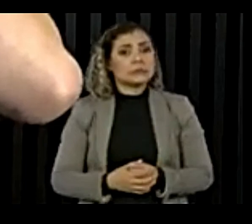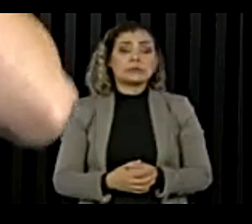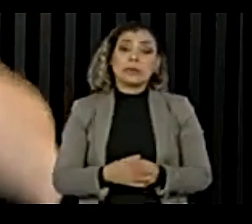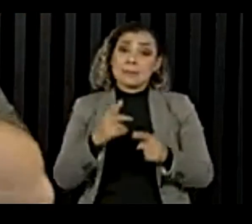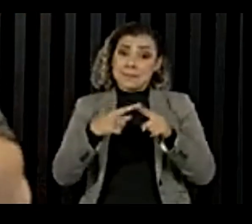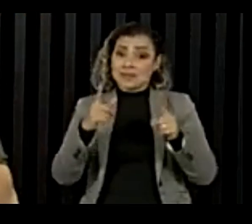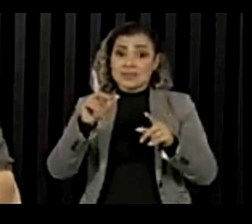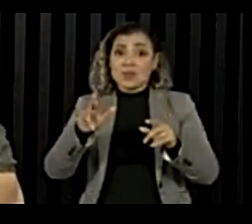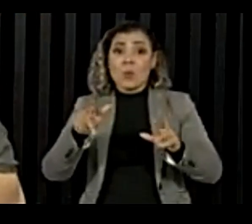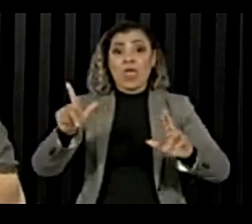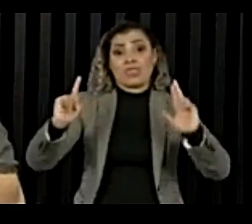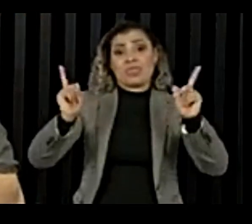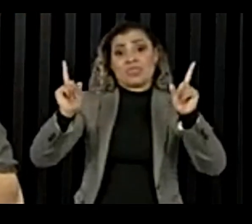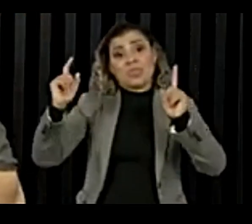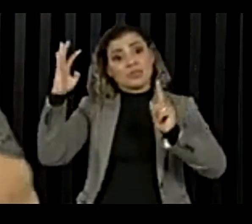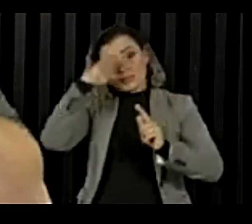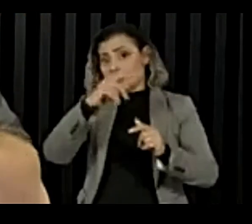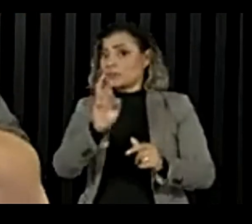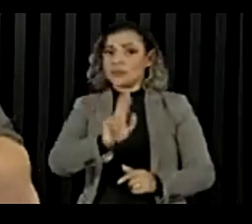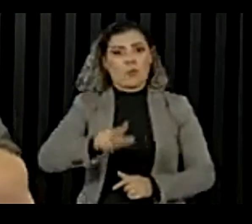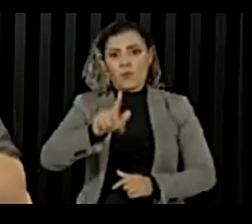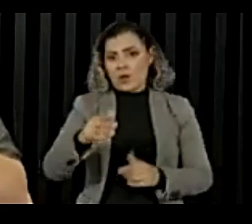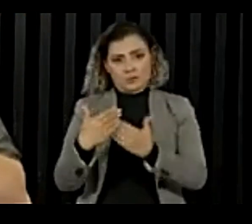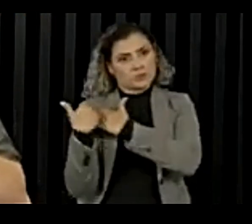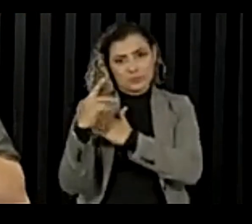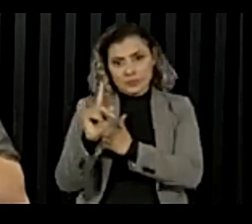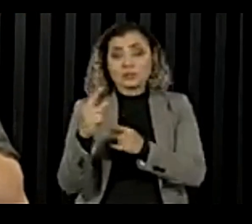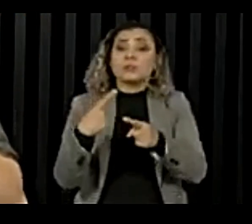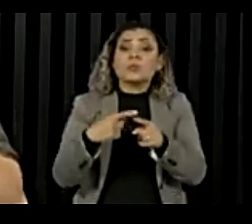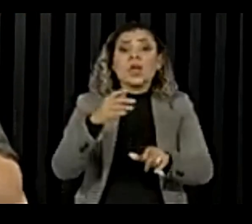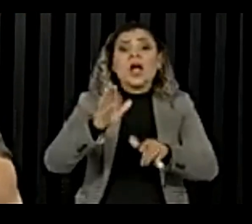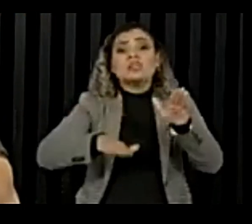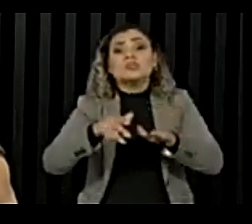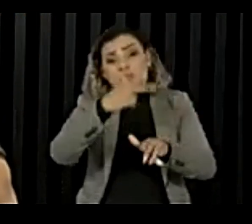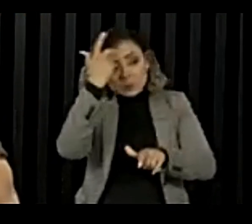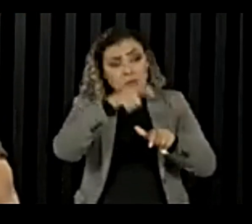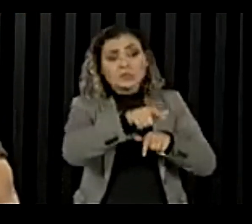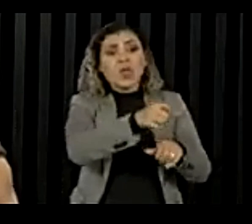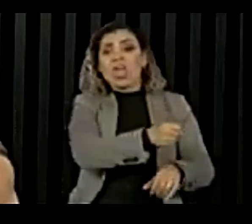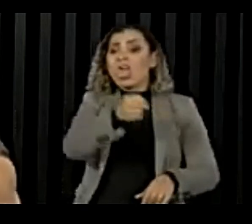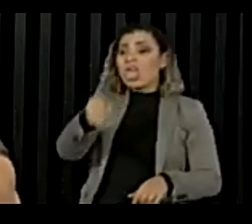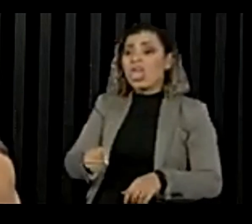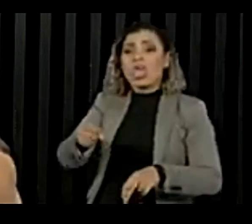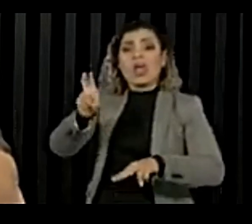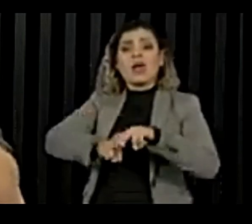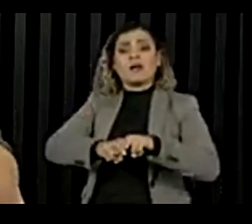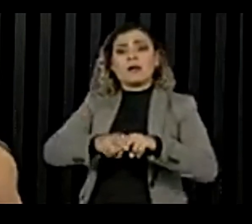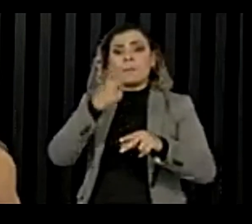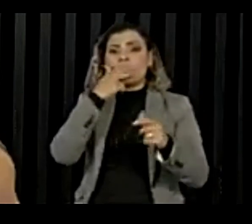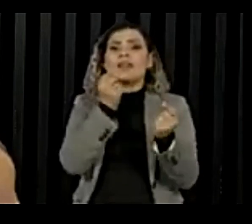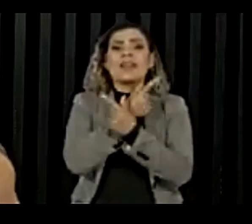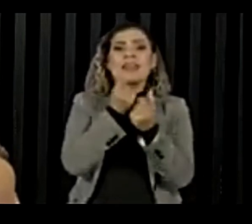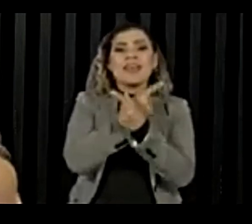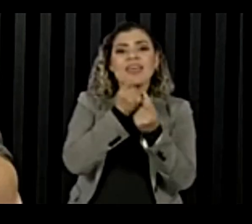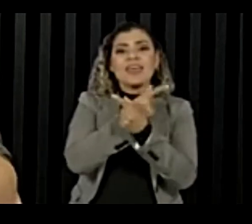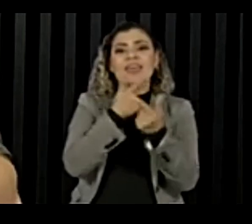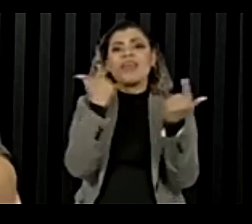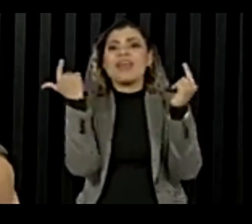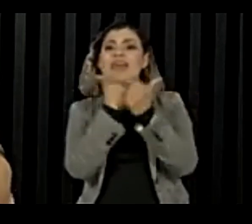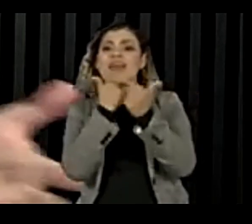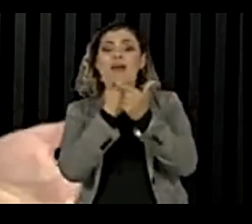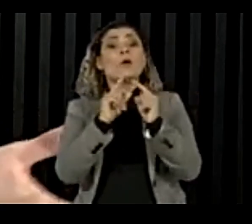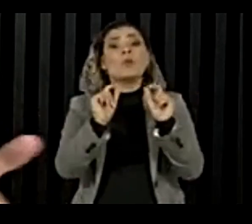caberia o entretenimento. Por que eu falo isso? Porque muita gente coloca, às vezes, na conta do humorista, que não é o meu caso, mas tem muitos por aí,